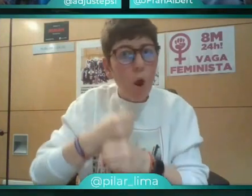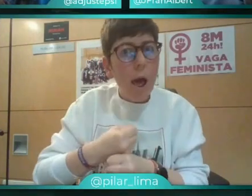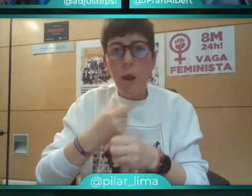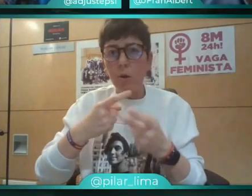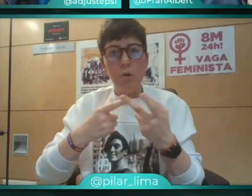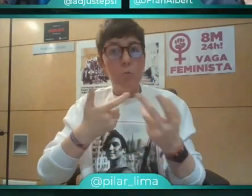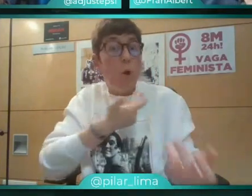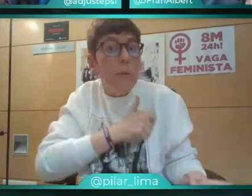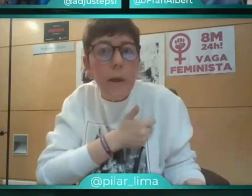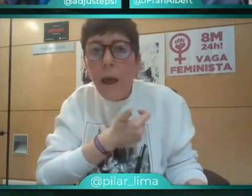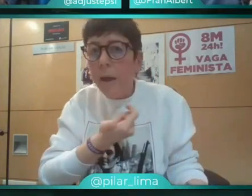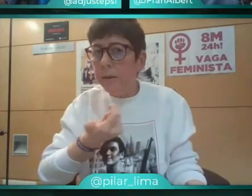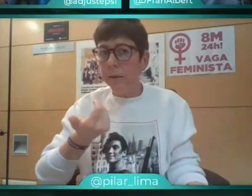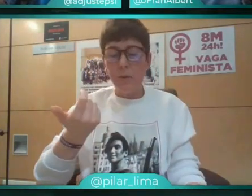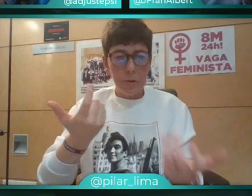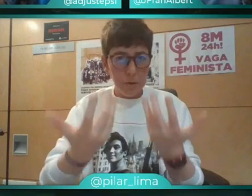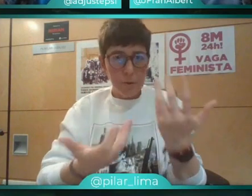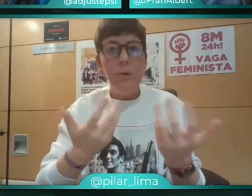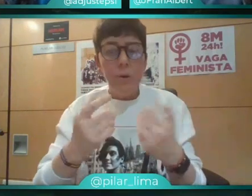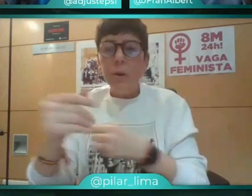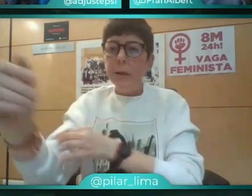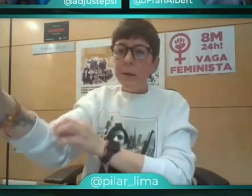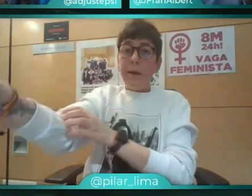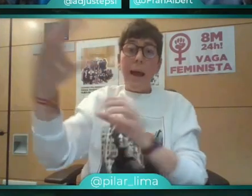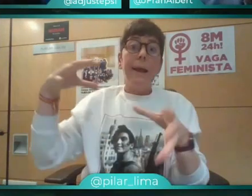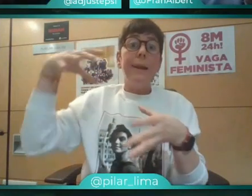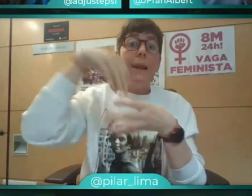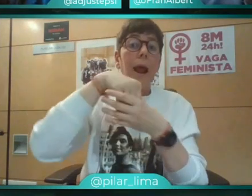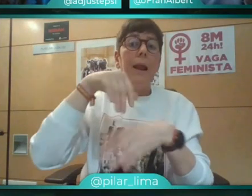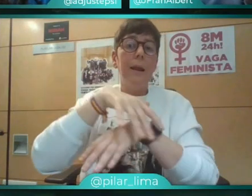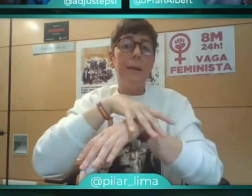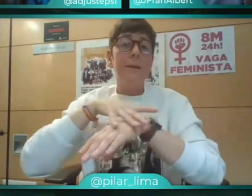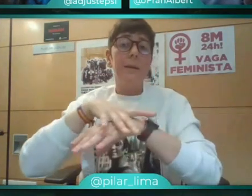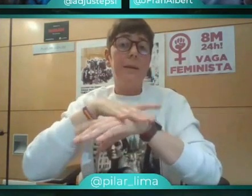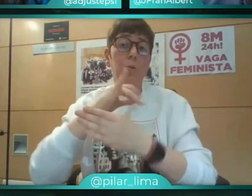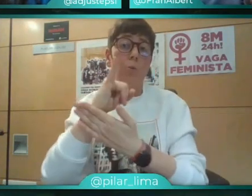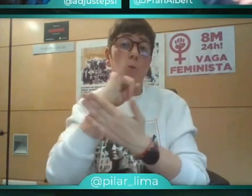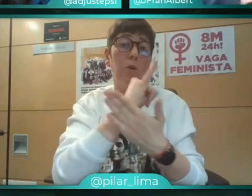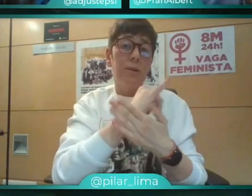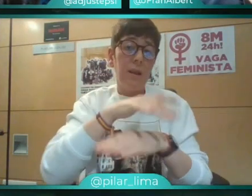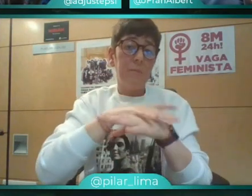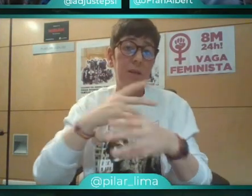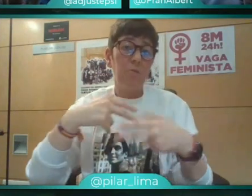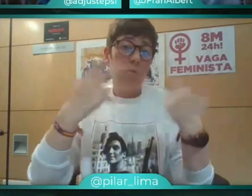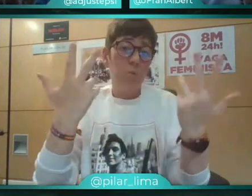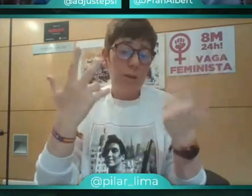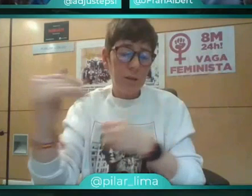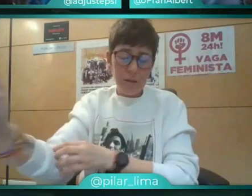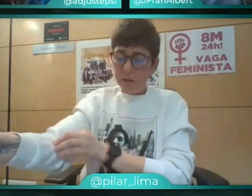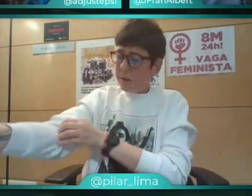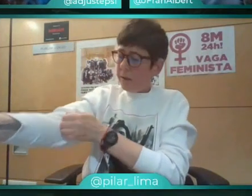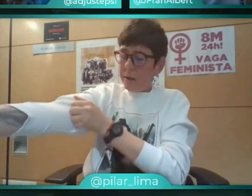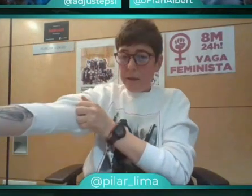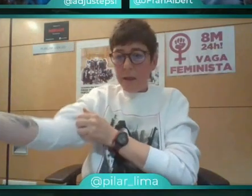trabajadora funcionarios funcionarias policías y claro y y que entre